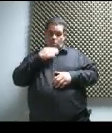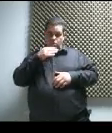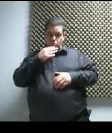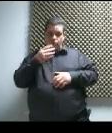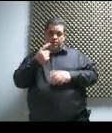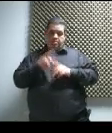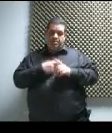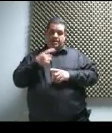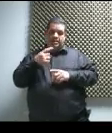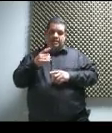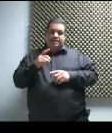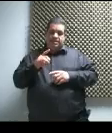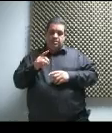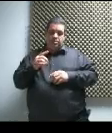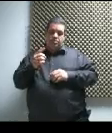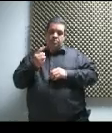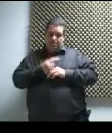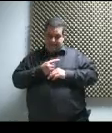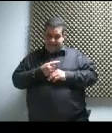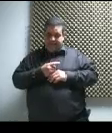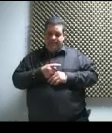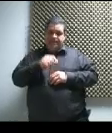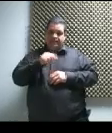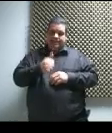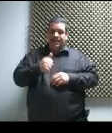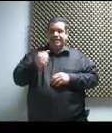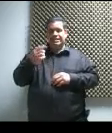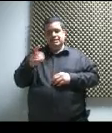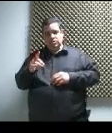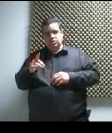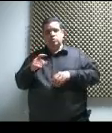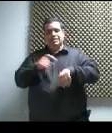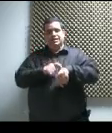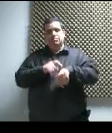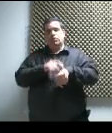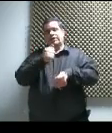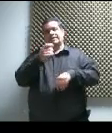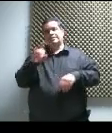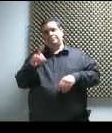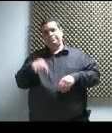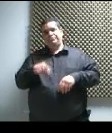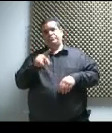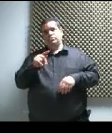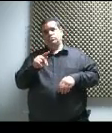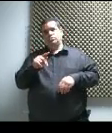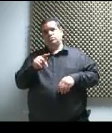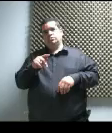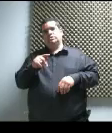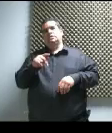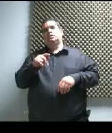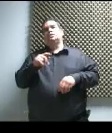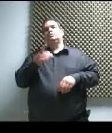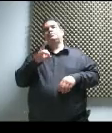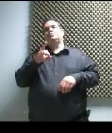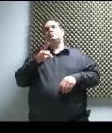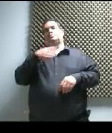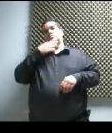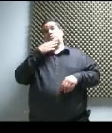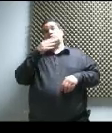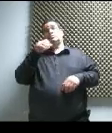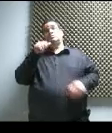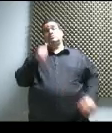10, 18 del día. Exacto. O sea, es 10 y 18 a las 10 y 18. que eso es este jueves 18 de octubre a las 10